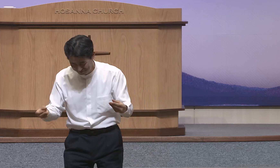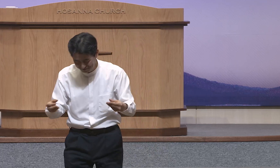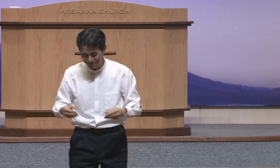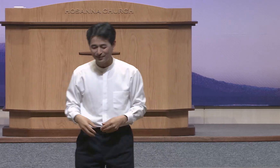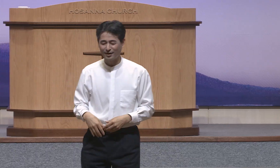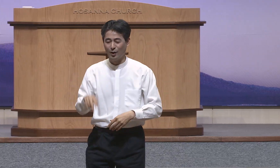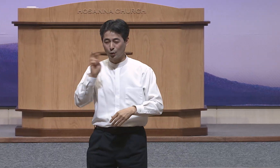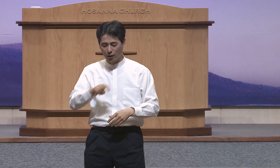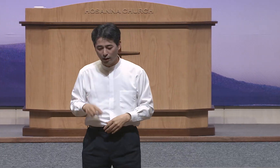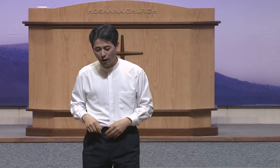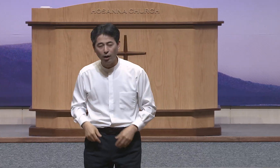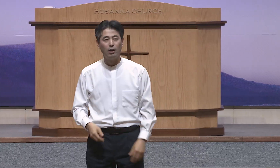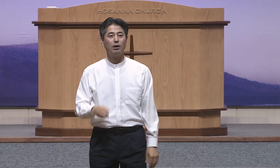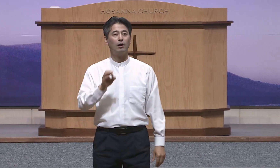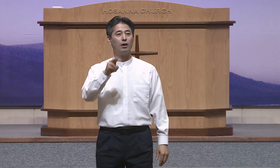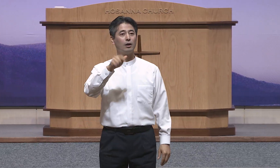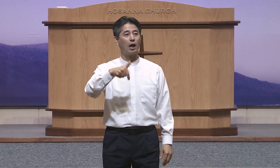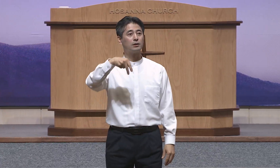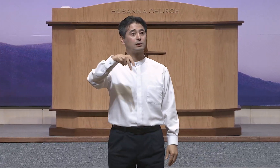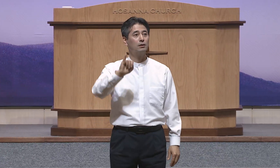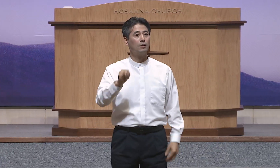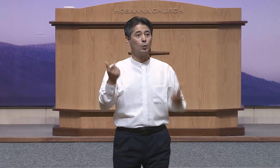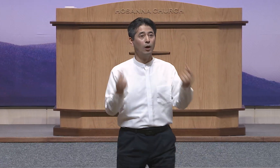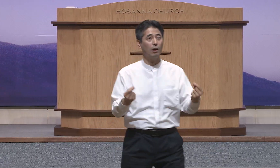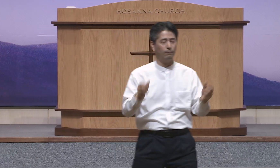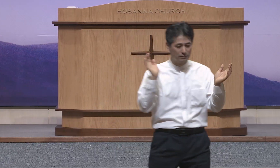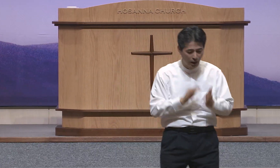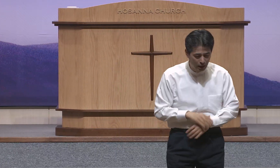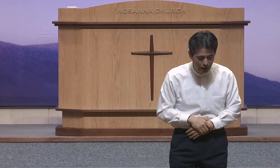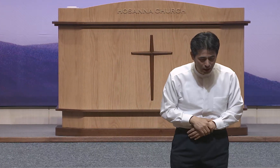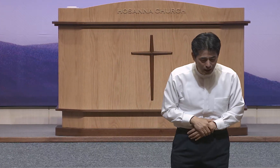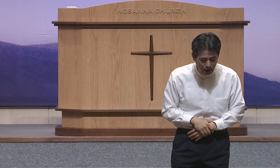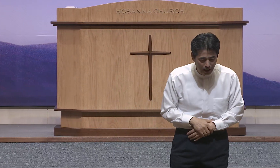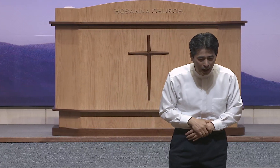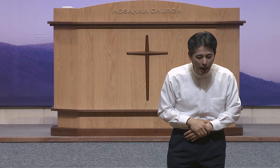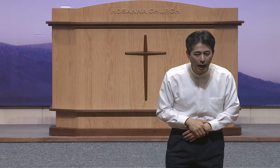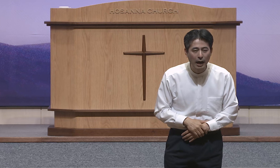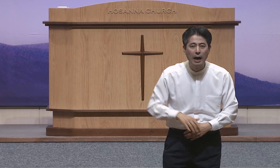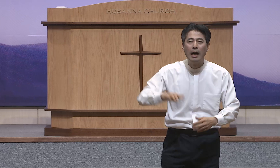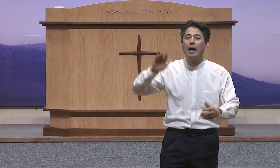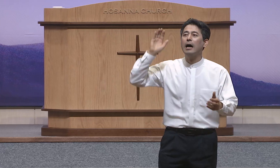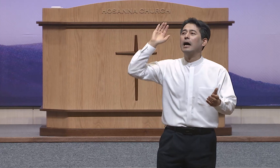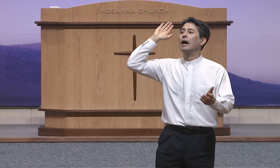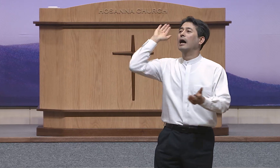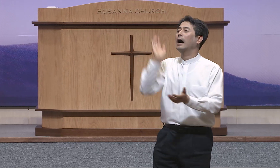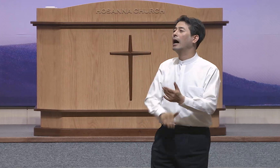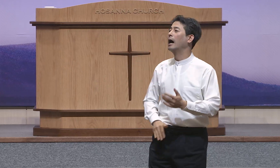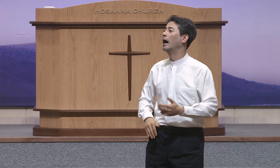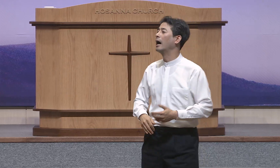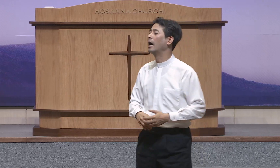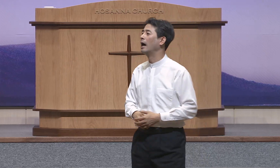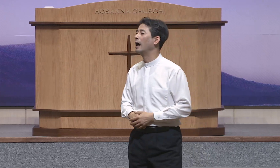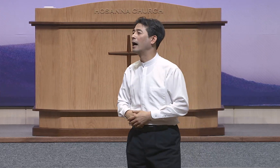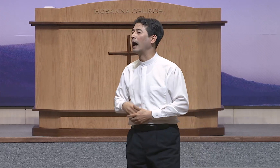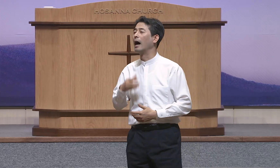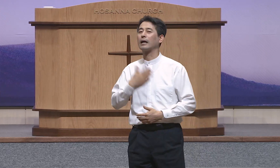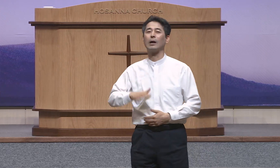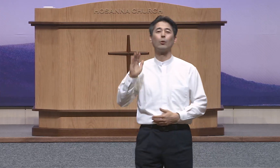다른 찬양을 해놓고 들었는데 역시나 그 콩나물 대가리하고 딱딱 맞는 거예요. 그래서